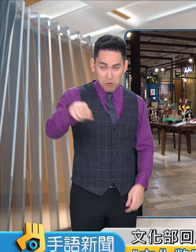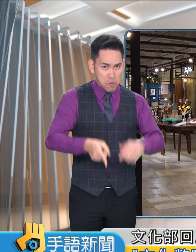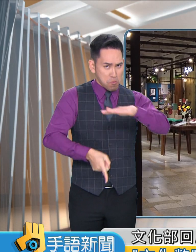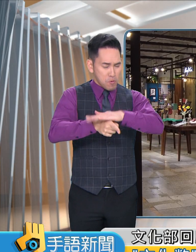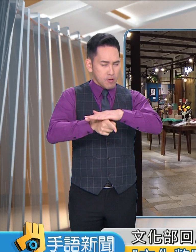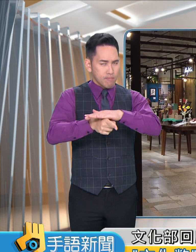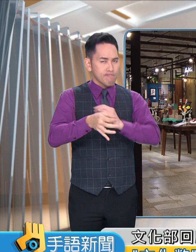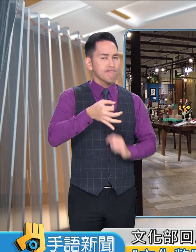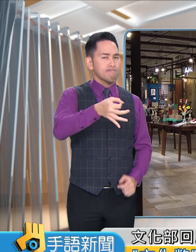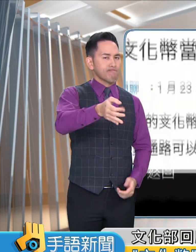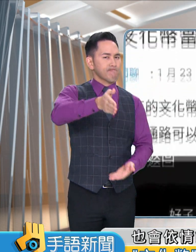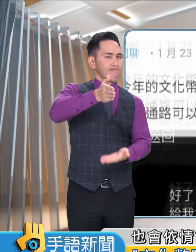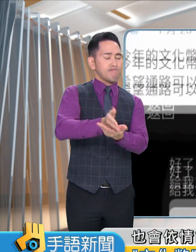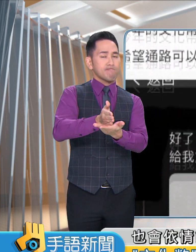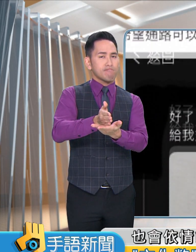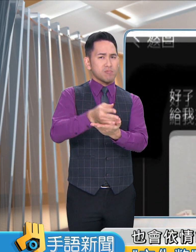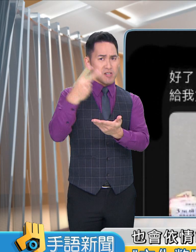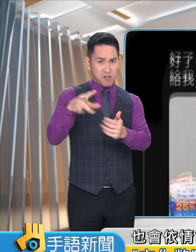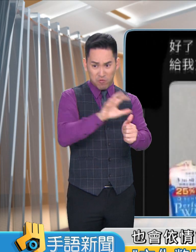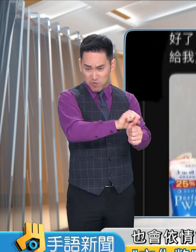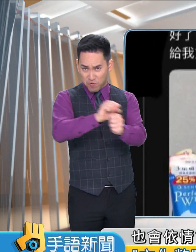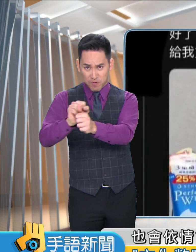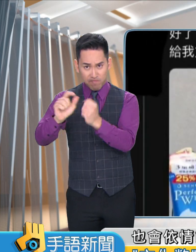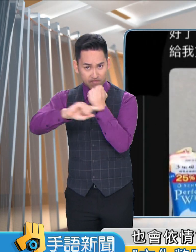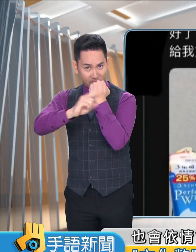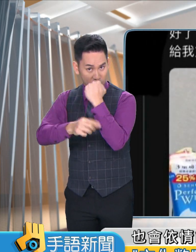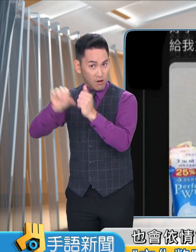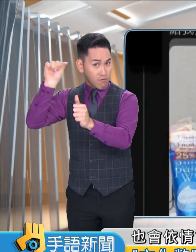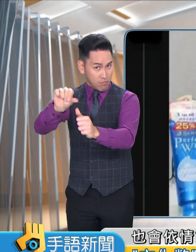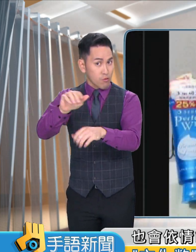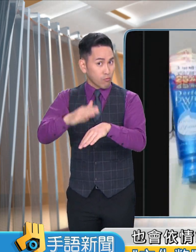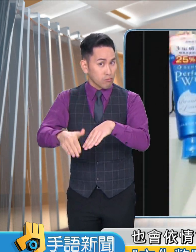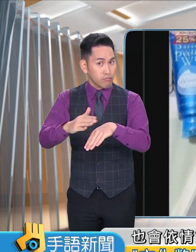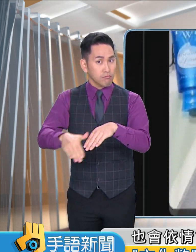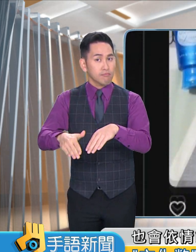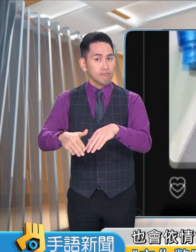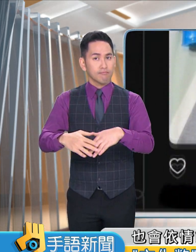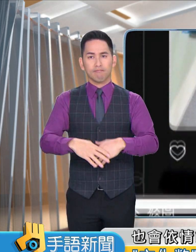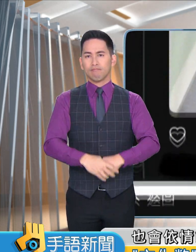项，也会依从情节重大移送法办。